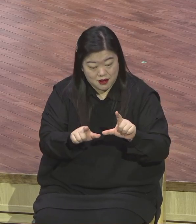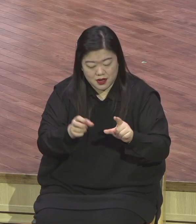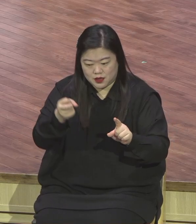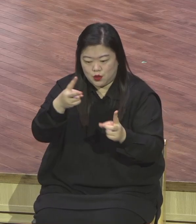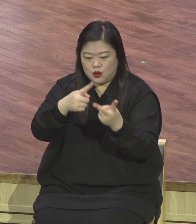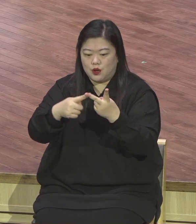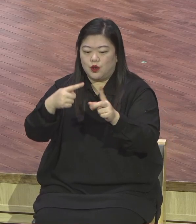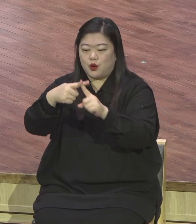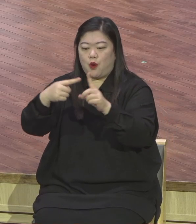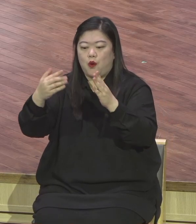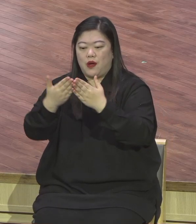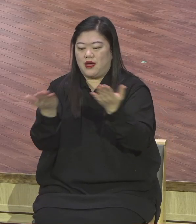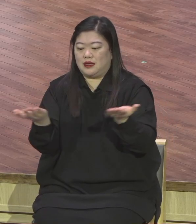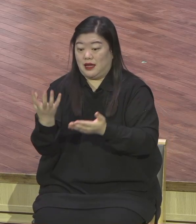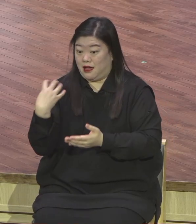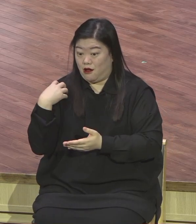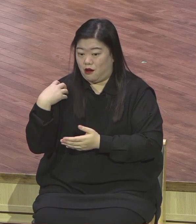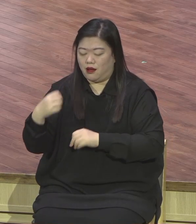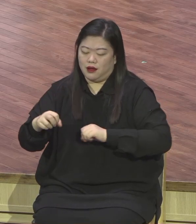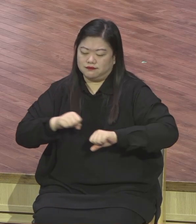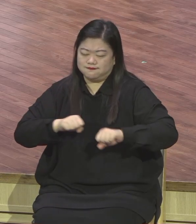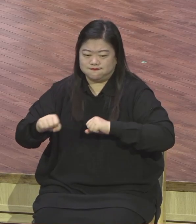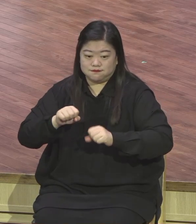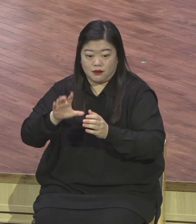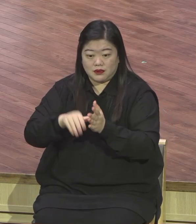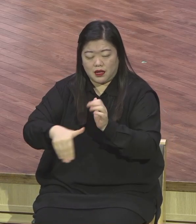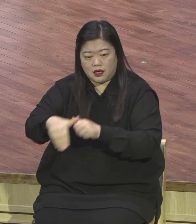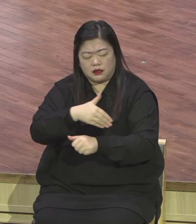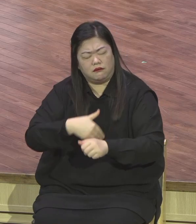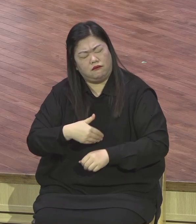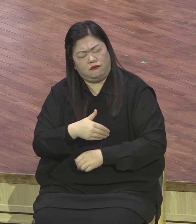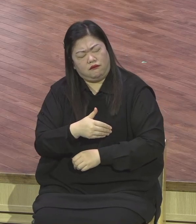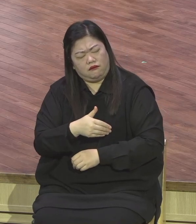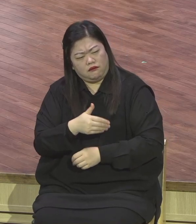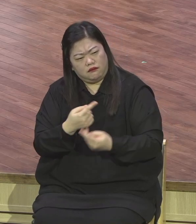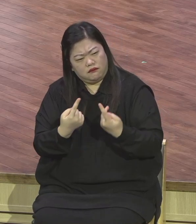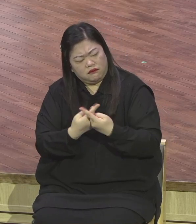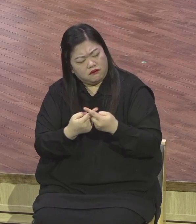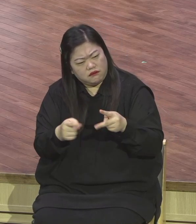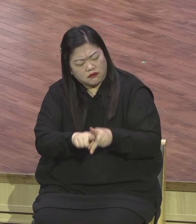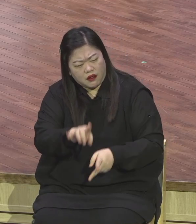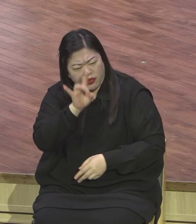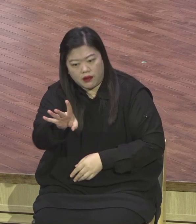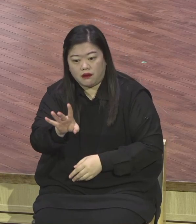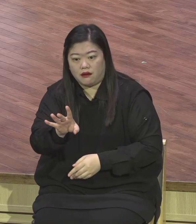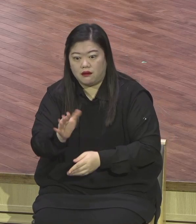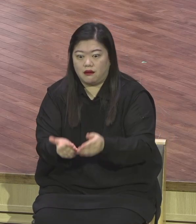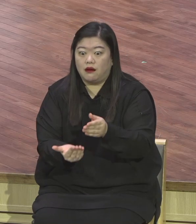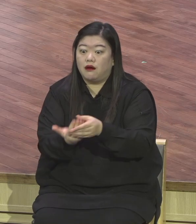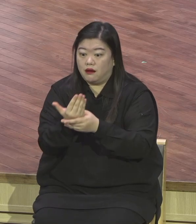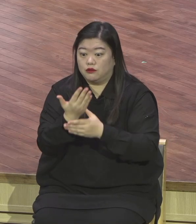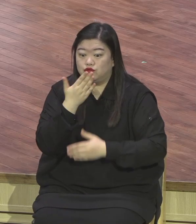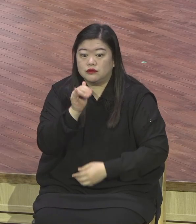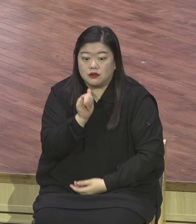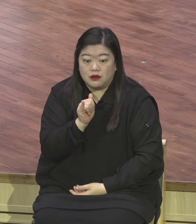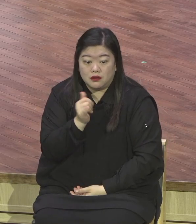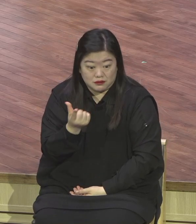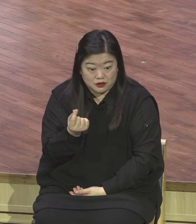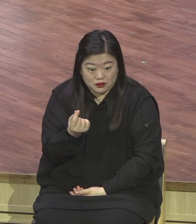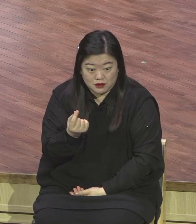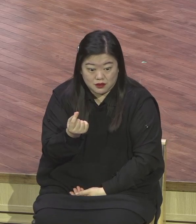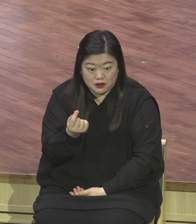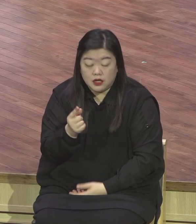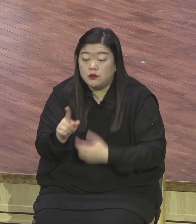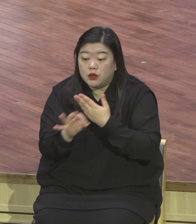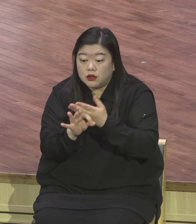우리가 이해 못할 상황들이 발생합니다. 이해 못할 상황이 발생해요. 이럴 때 중요한